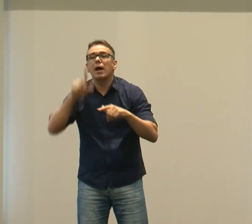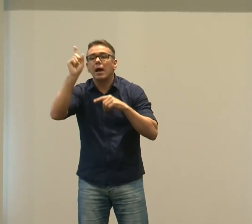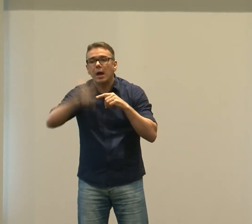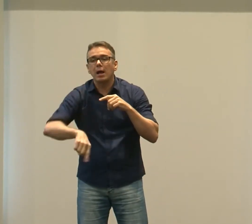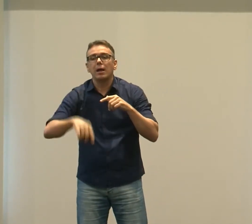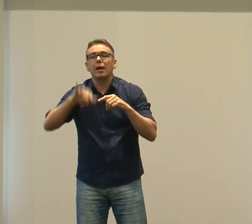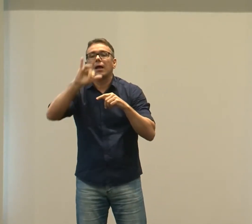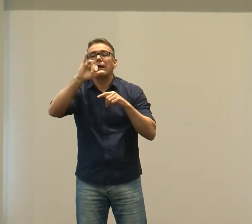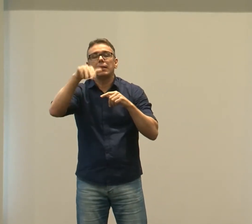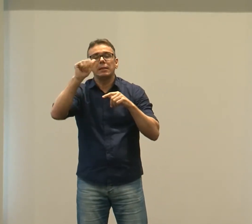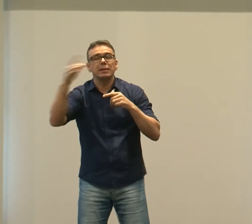Então,